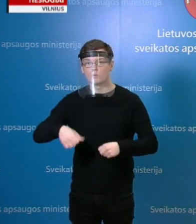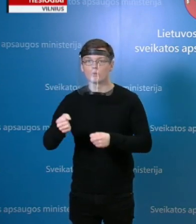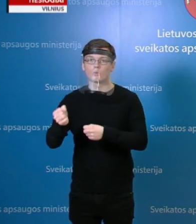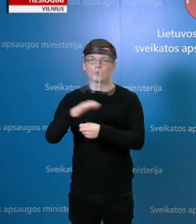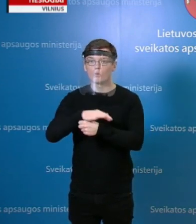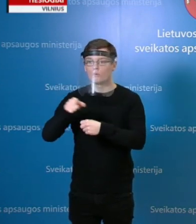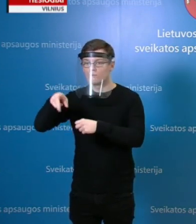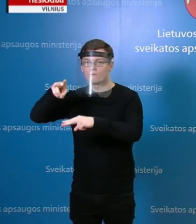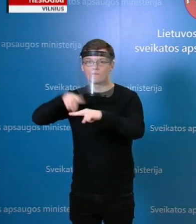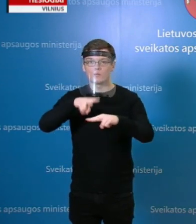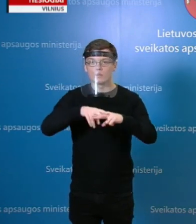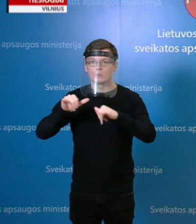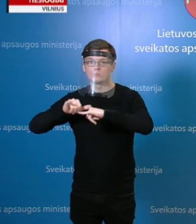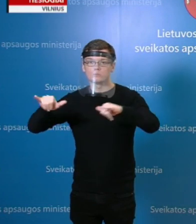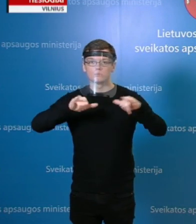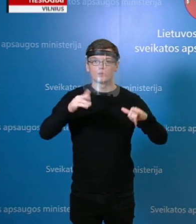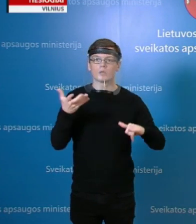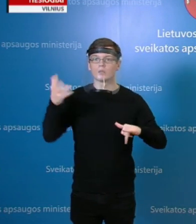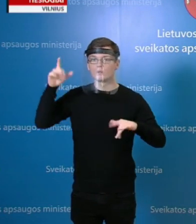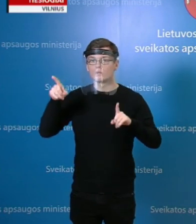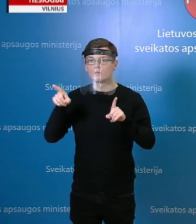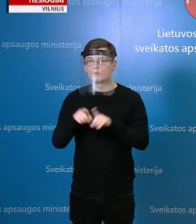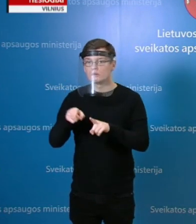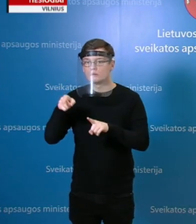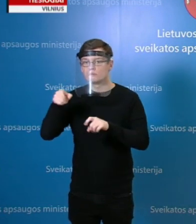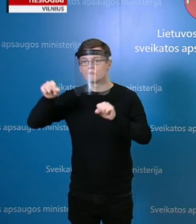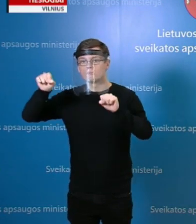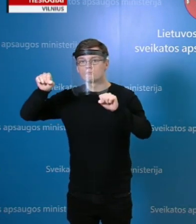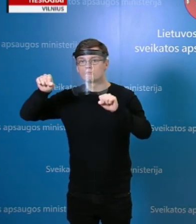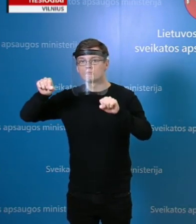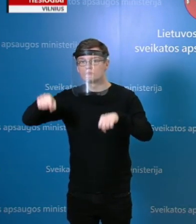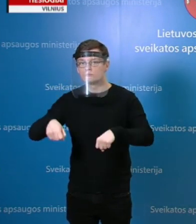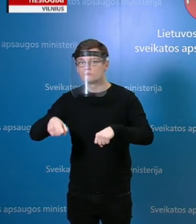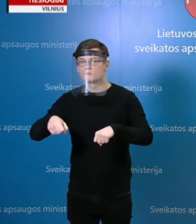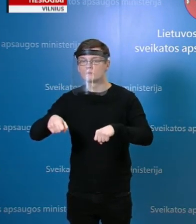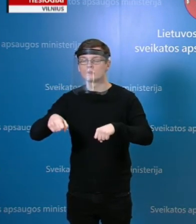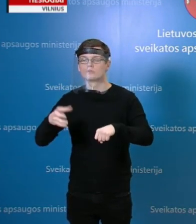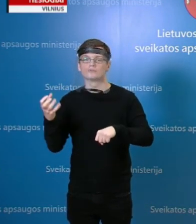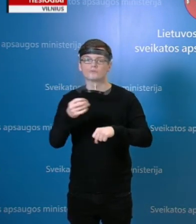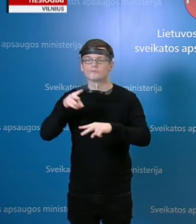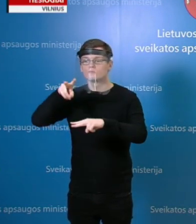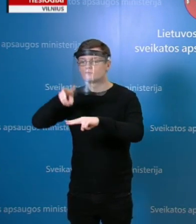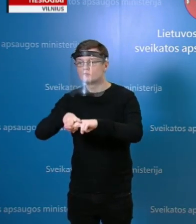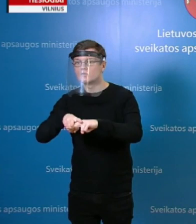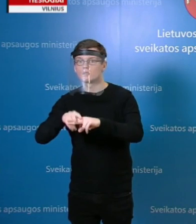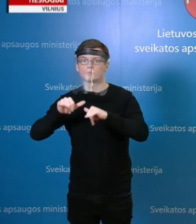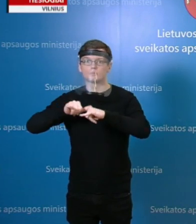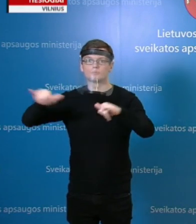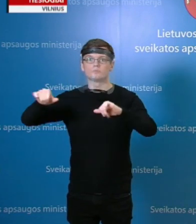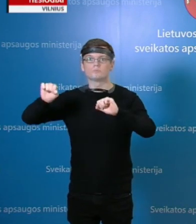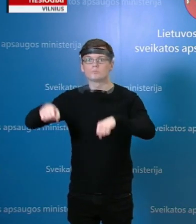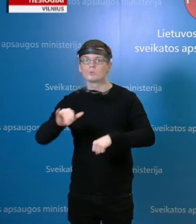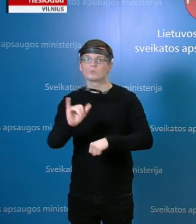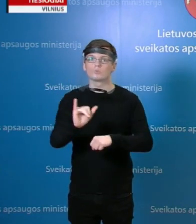židinių Lietuvoje, kokio lygio šiuo metu yra židinių ar taškų galinčių virsti židiniais kontrolė. Čia gal